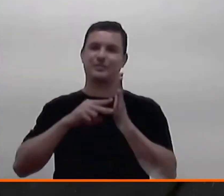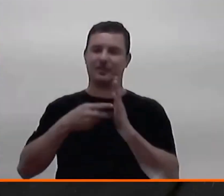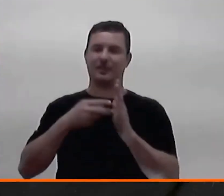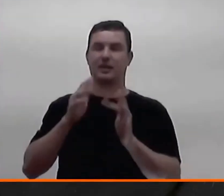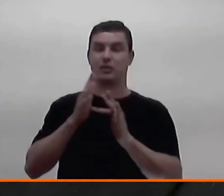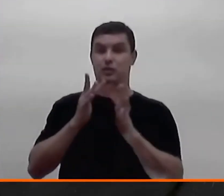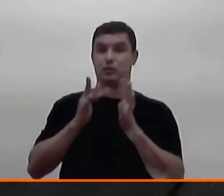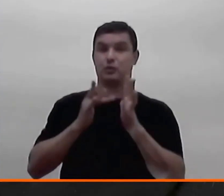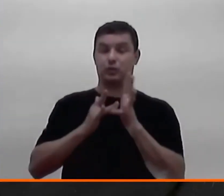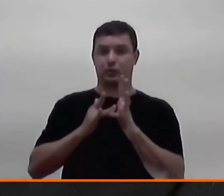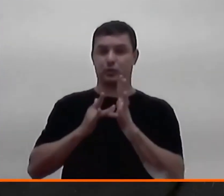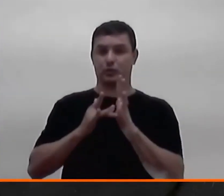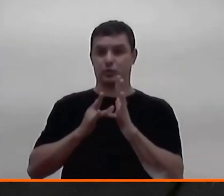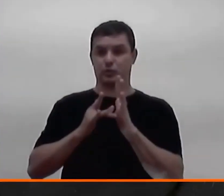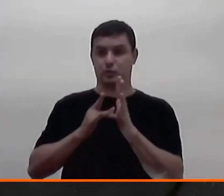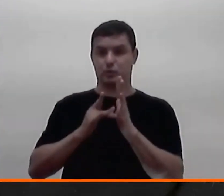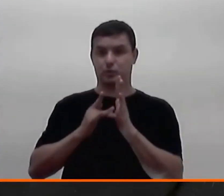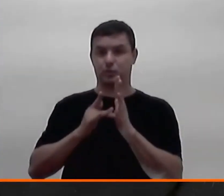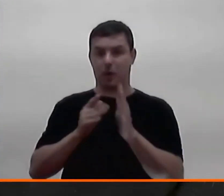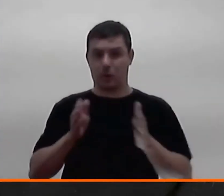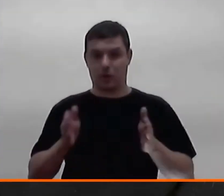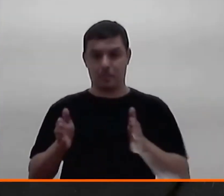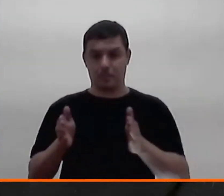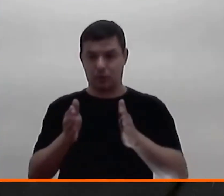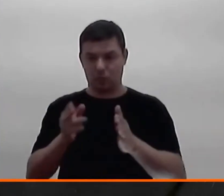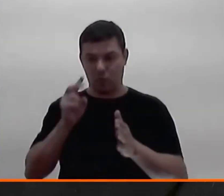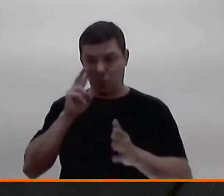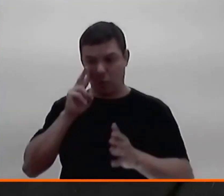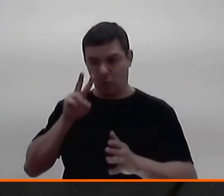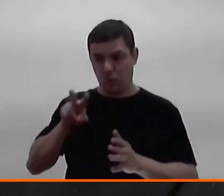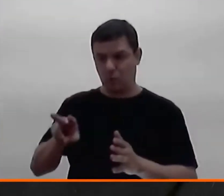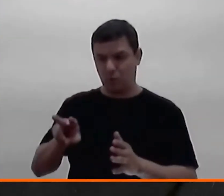passou-lhe perto e, vendo,